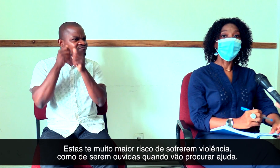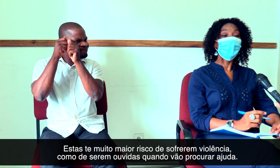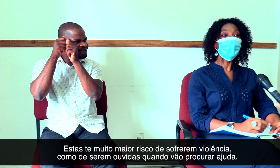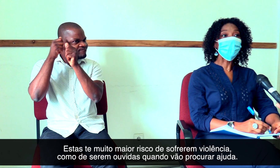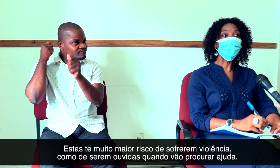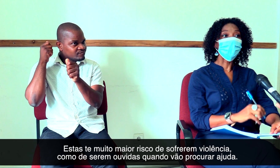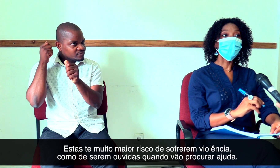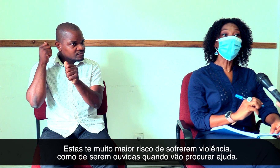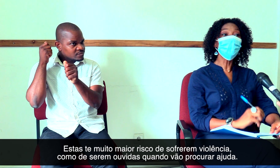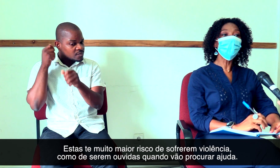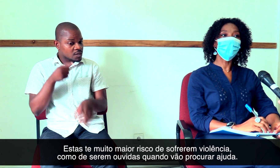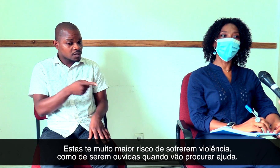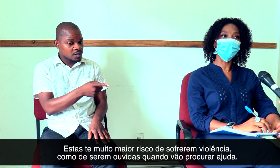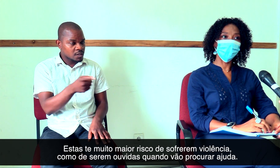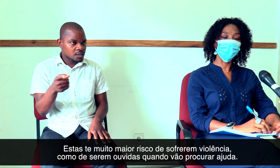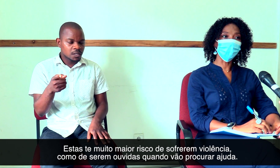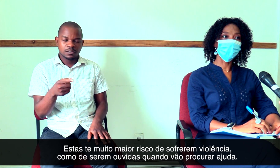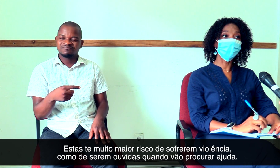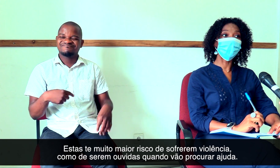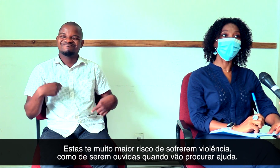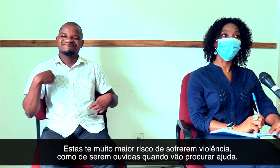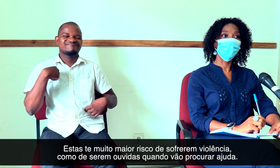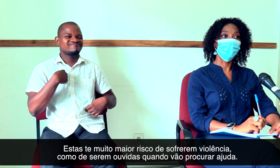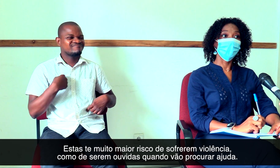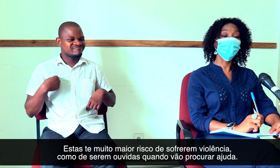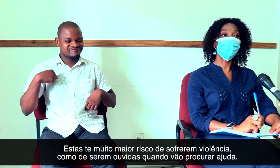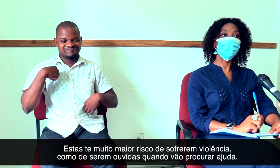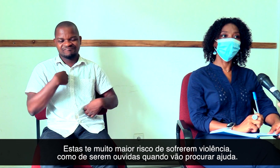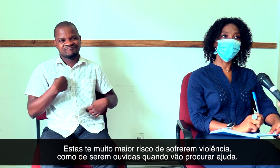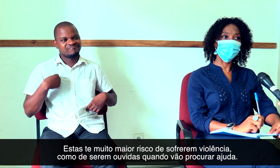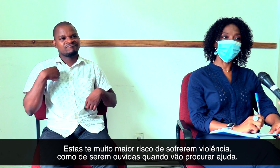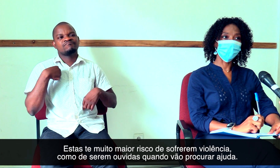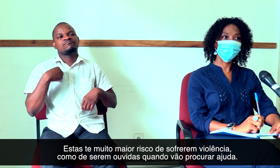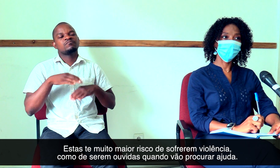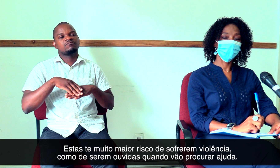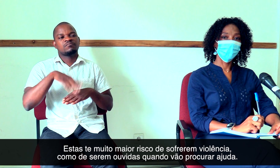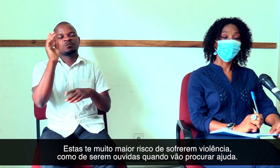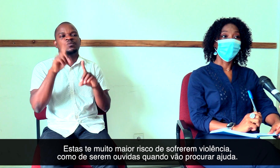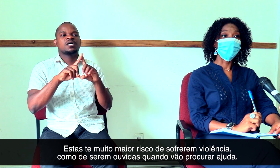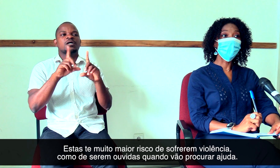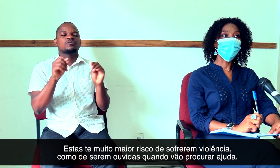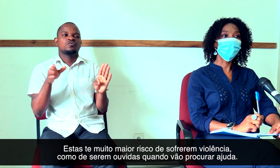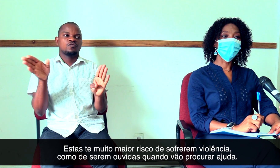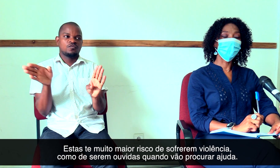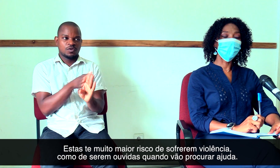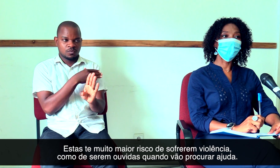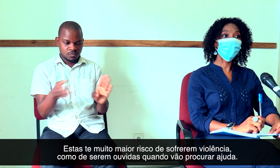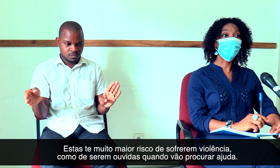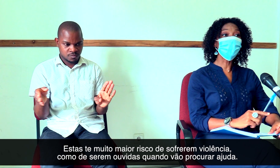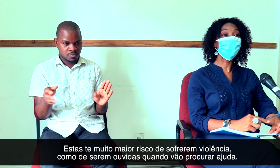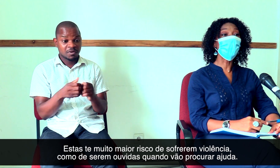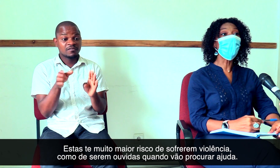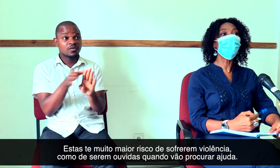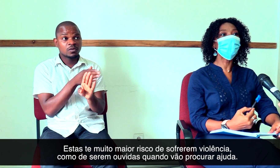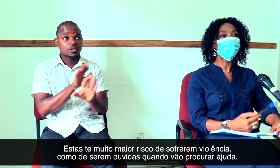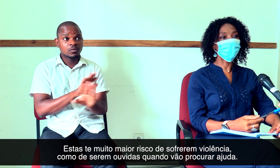mental, estas têm muito maior risco de sofrerem violência, nem só de sofrerem violência,